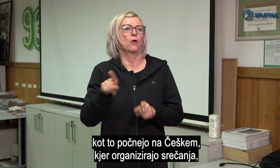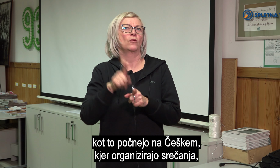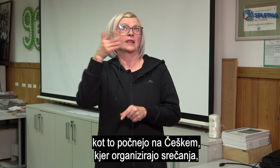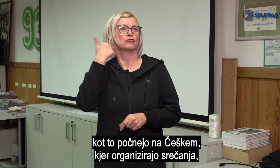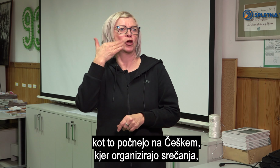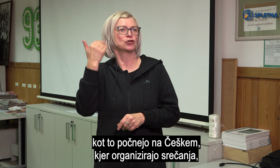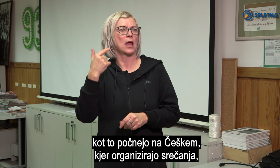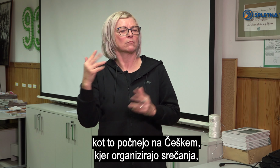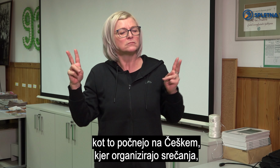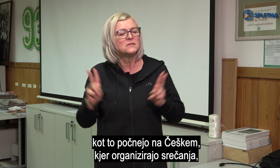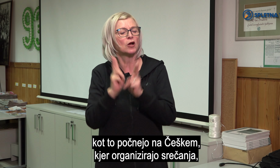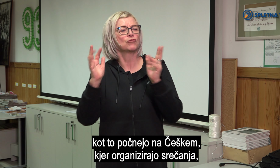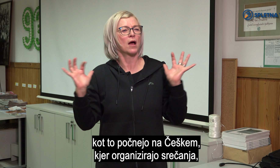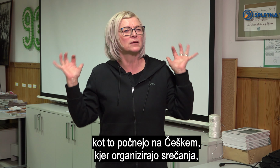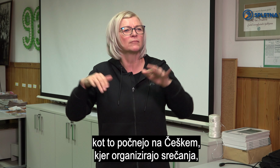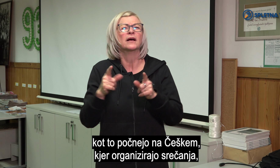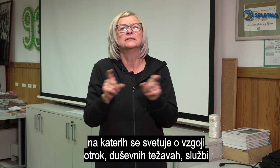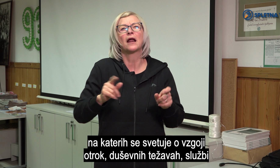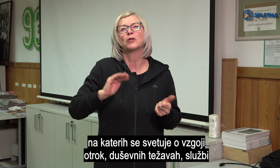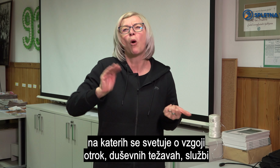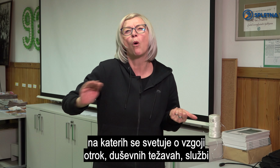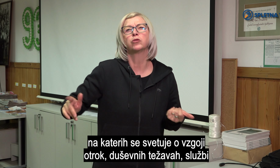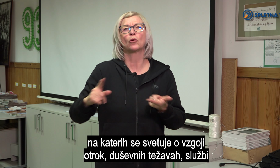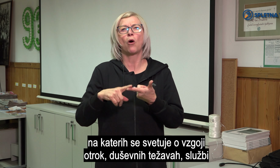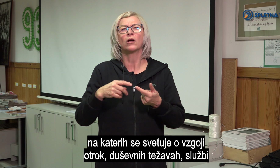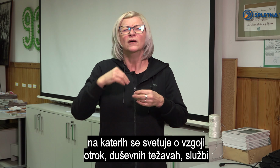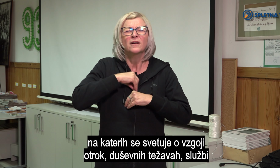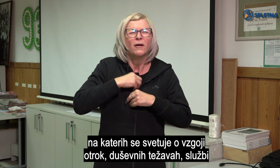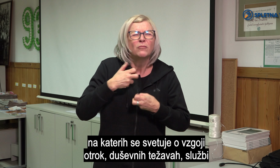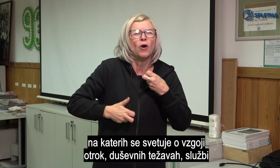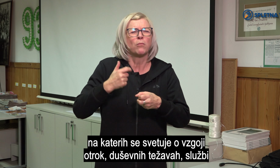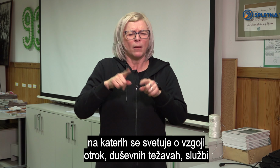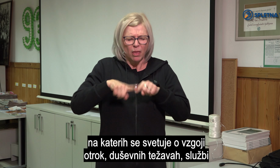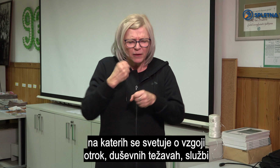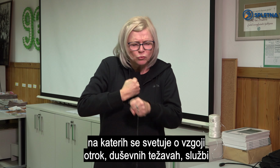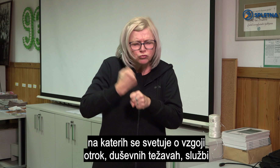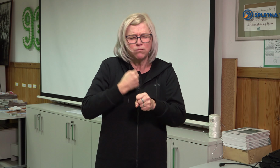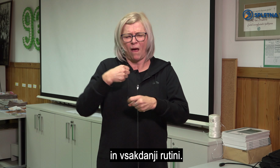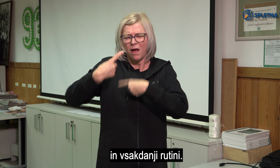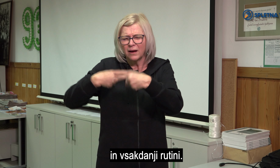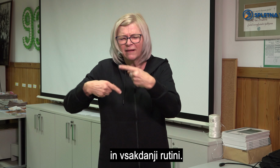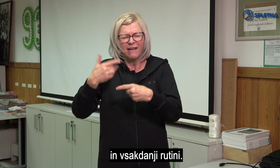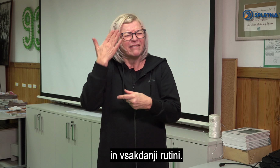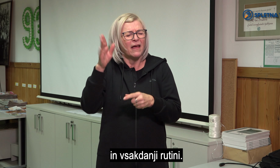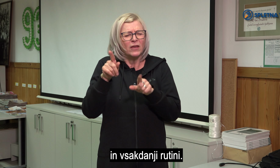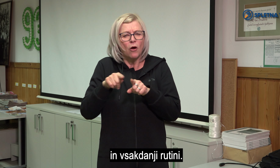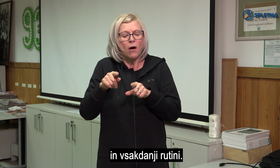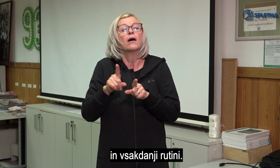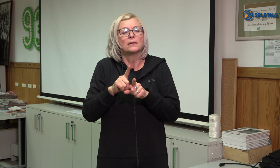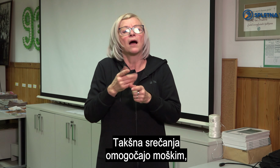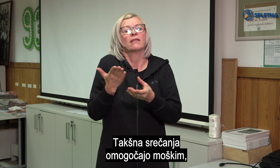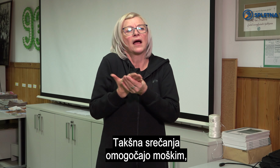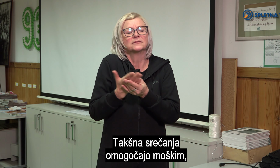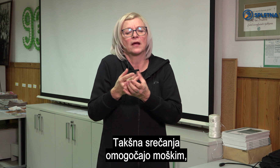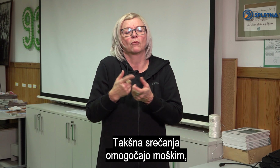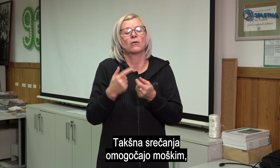počnejo na Češkem, kjer organizirajo srečanja, na katerih se svetuje o vzgoji otrok, duševnih težavah, službi in vsakdanji